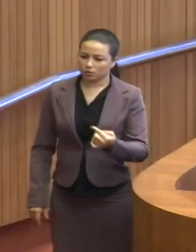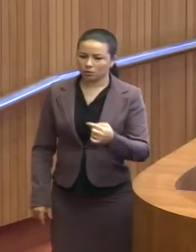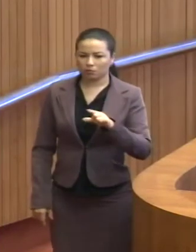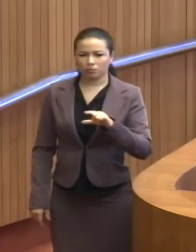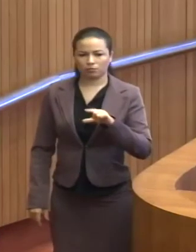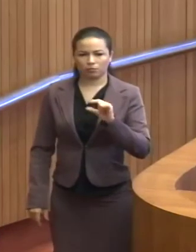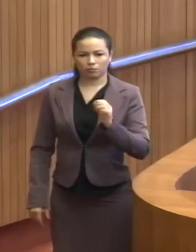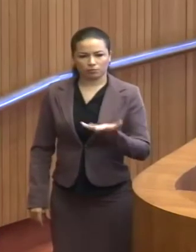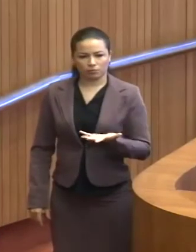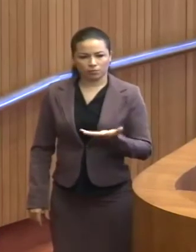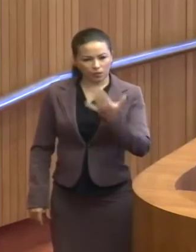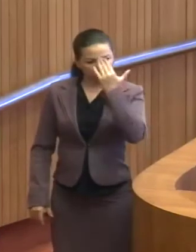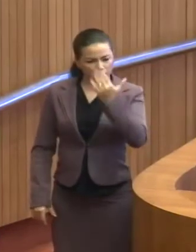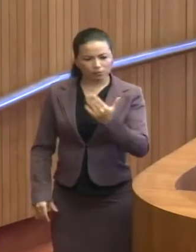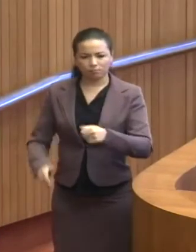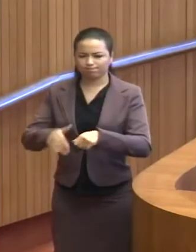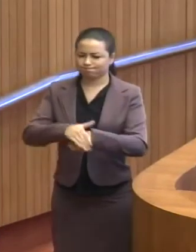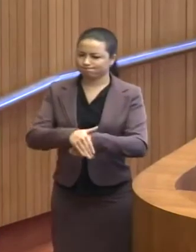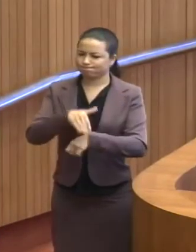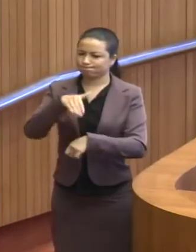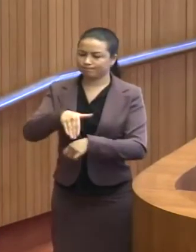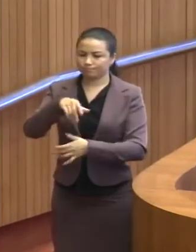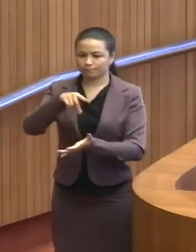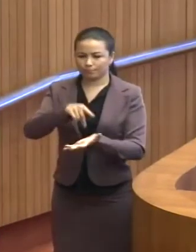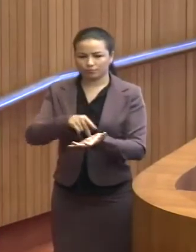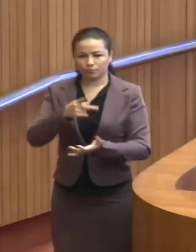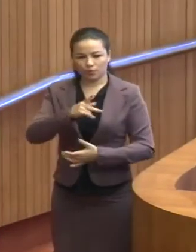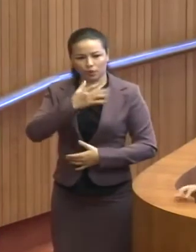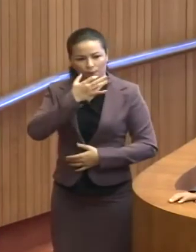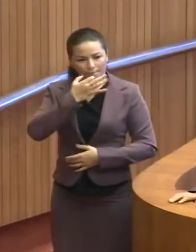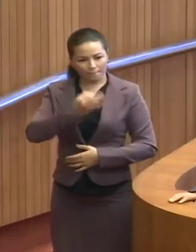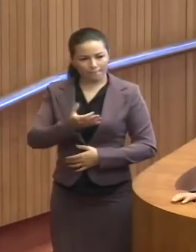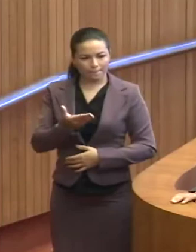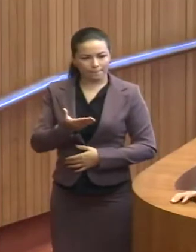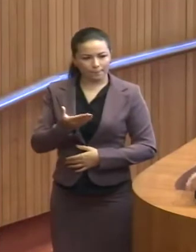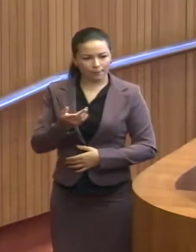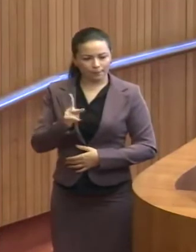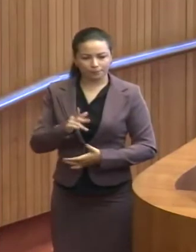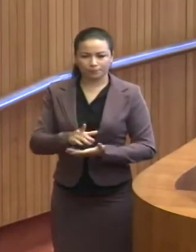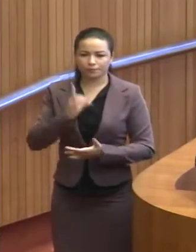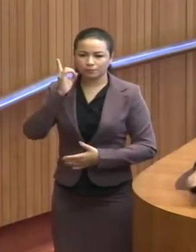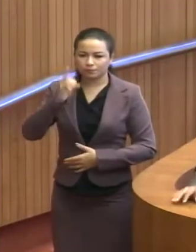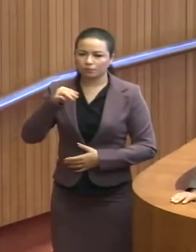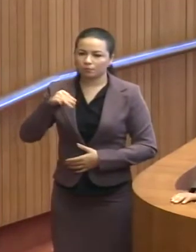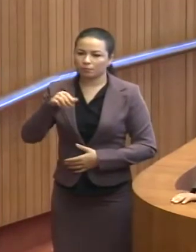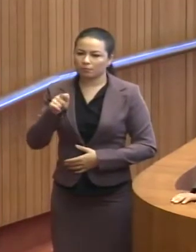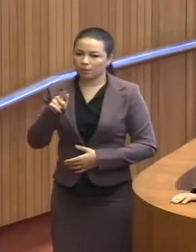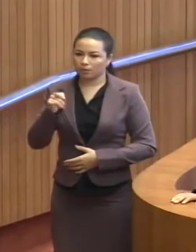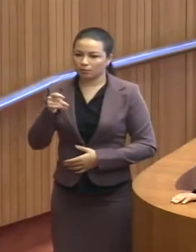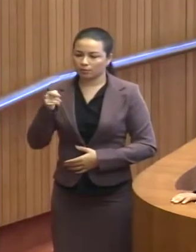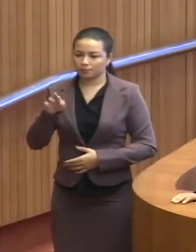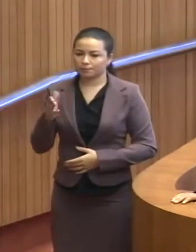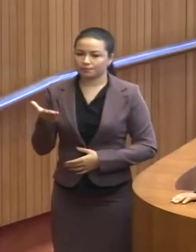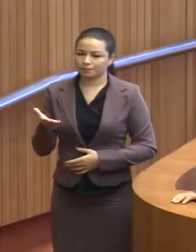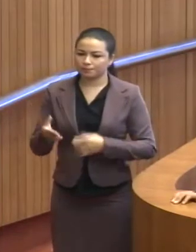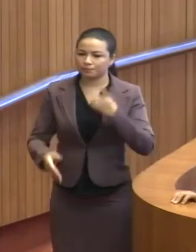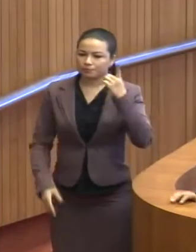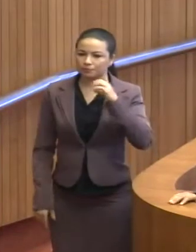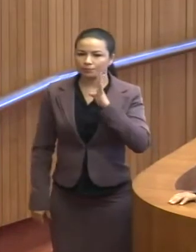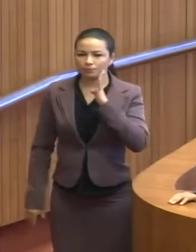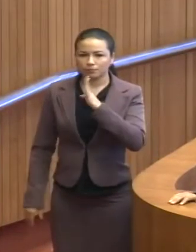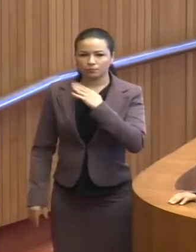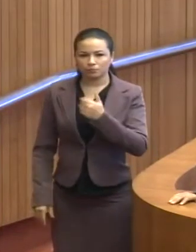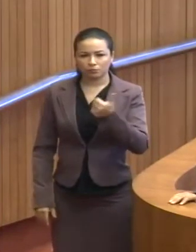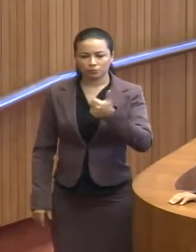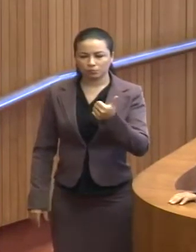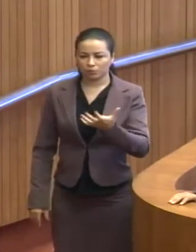à decisão. Agradeço muitíssimo pela manifestação de Vossas Excelências. Deputado Magno Bacelar. Deputado Bira, em